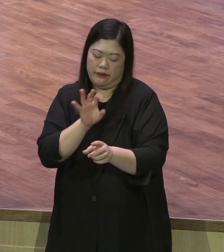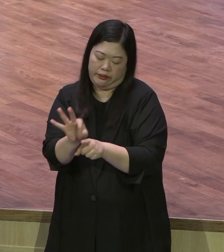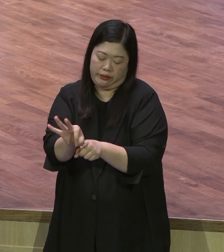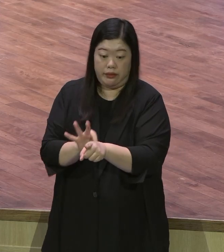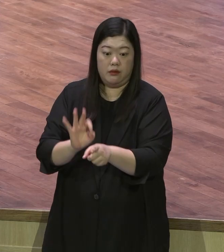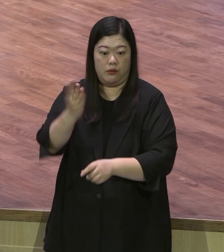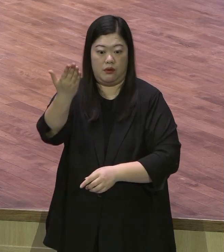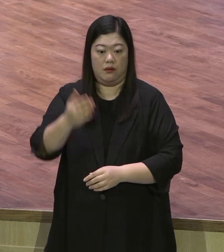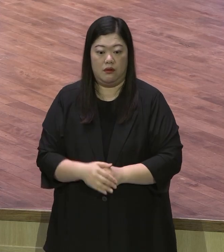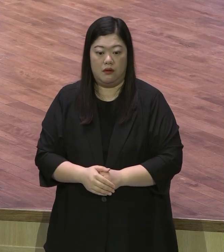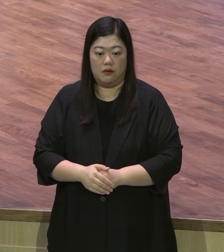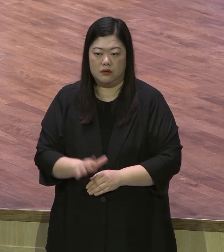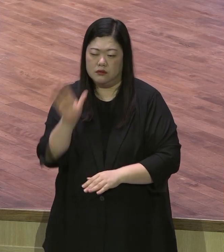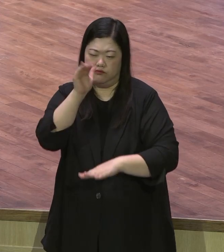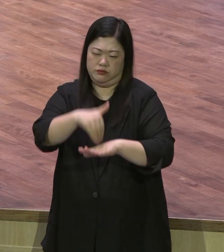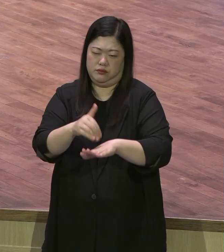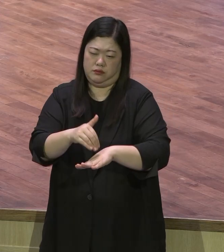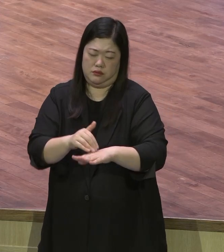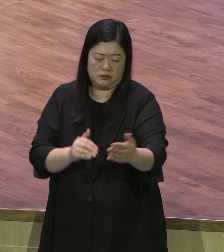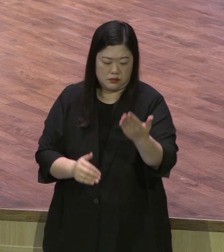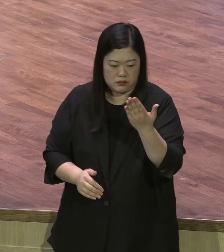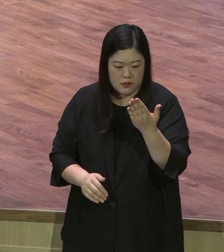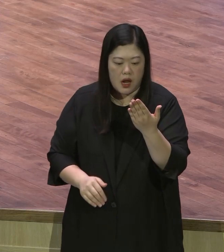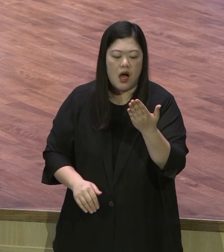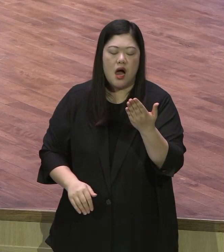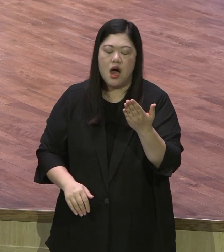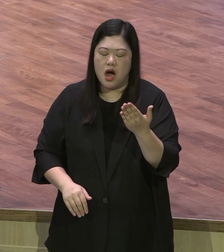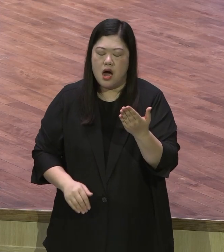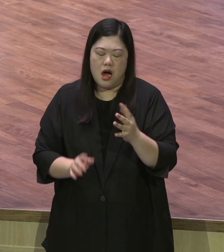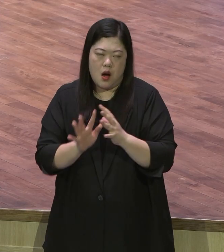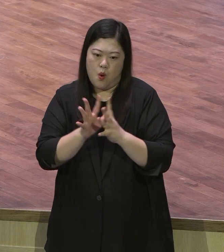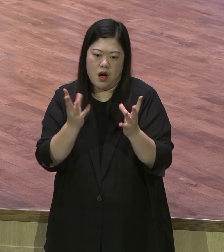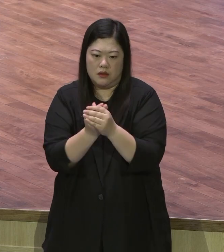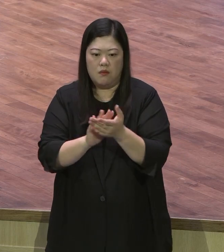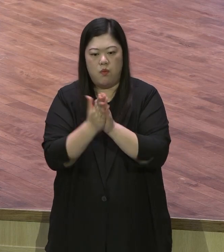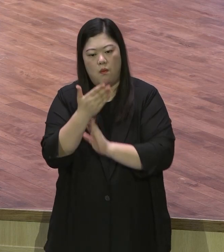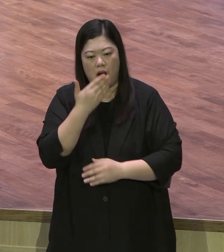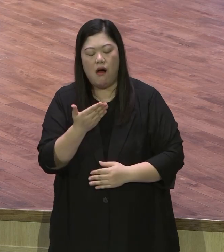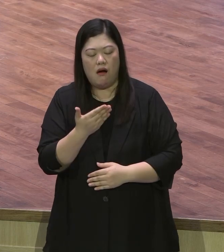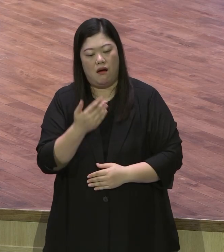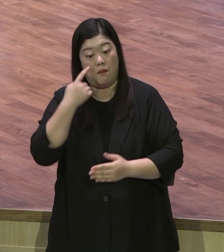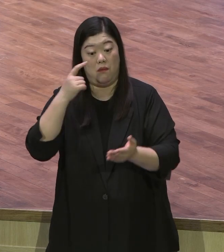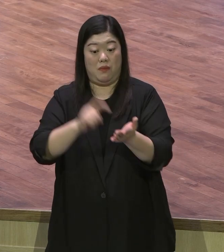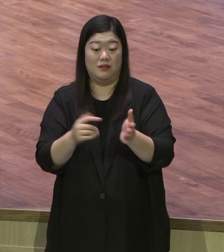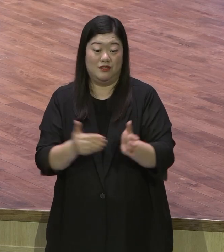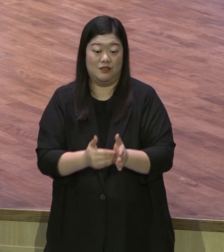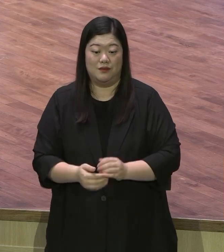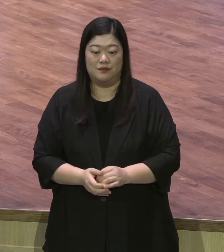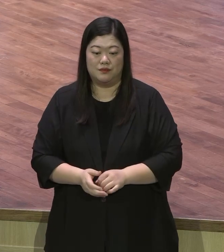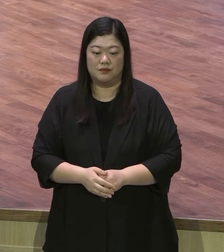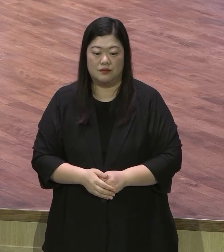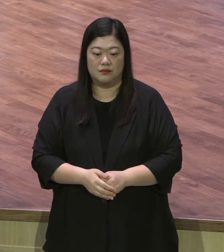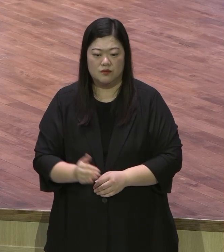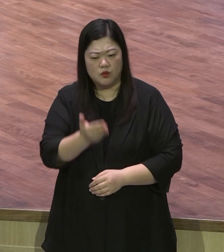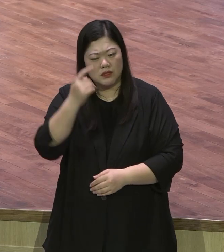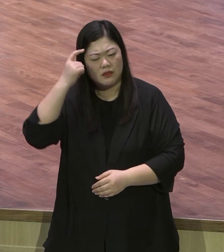저주에서, 가난의 저주에서, 질병의 저주에서, 실패의 저주에서 빠져나온 줄 믿으시기 바랍니다. 빠져나왔어요,